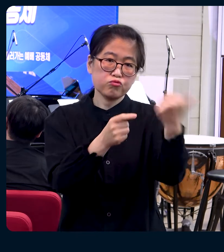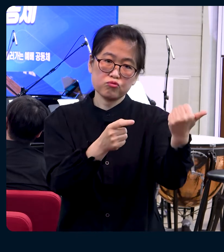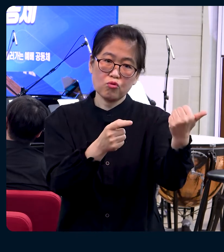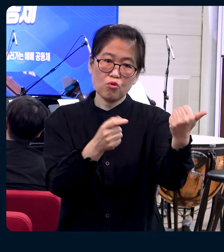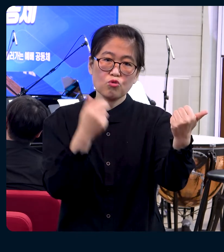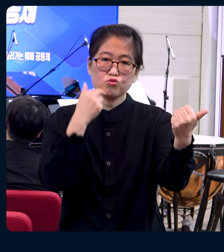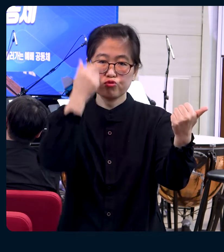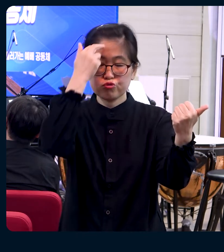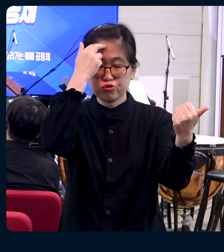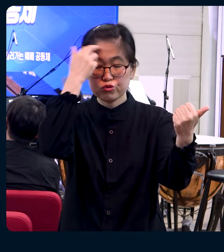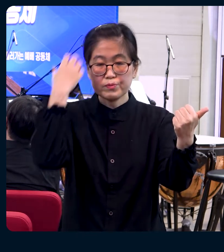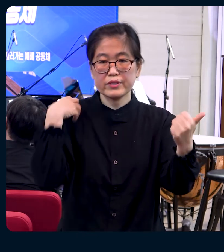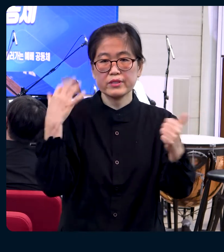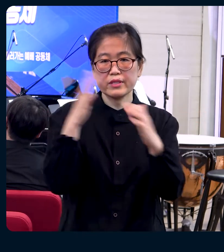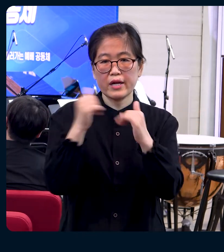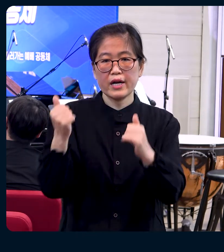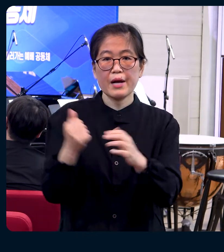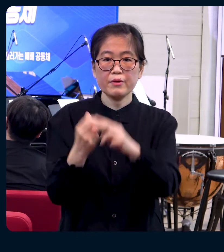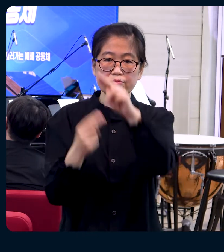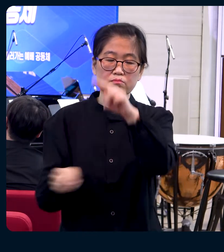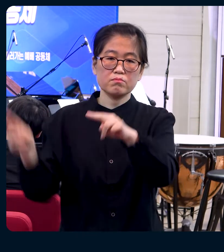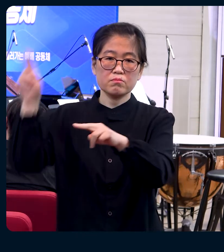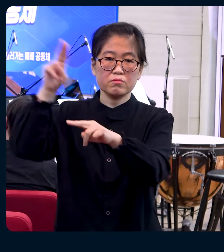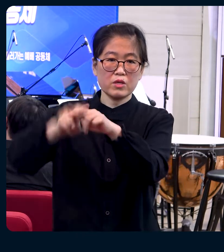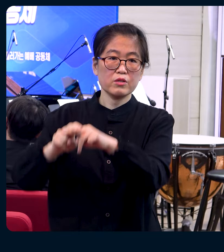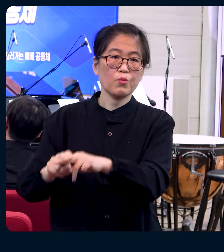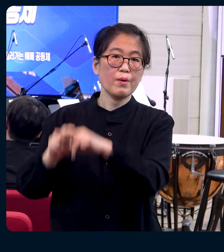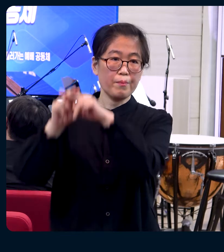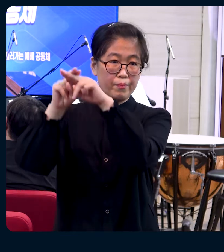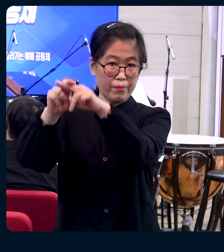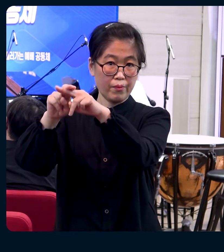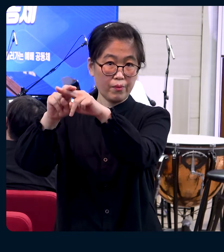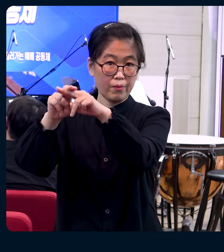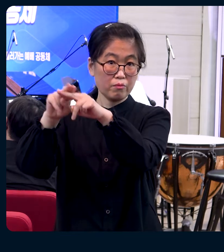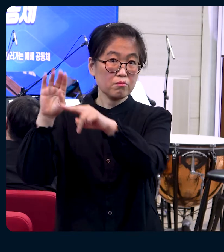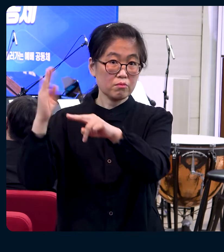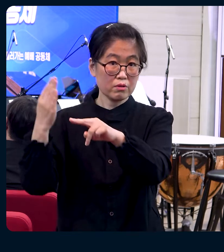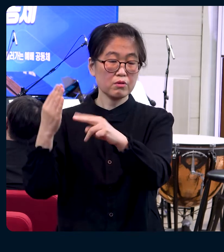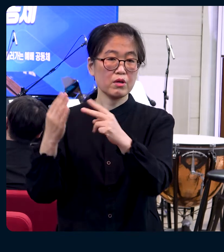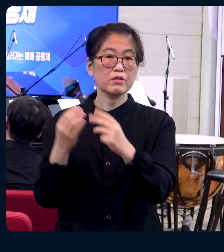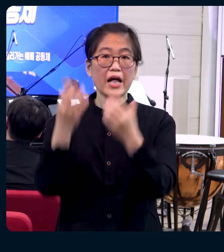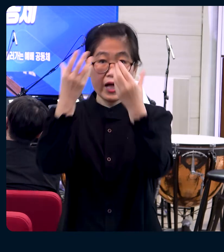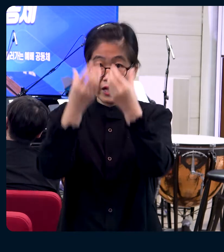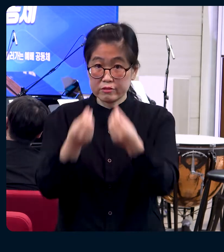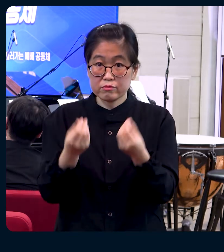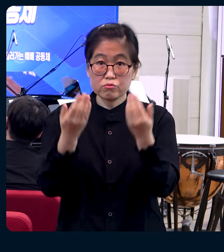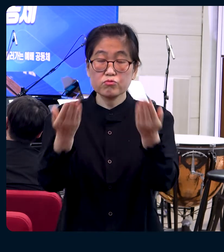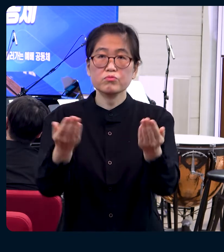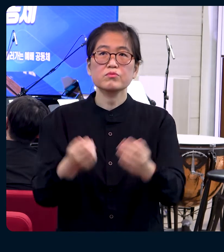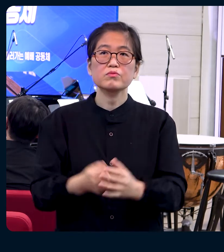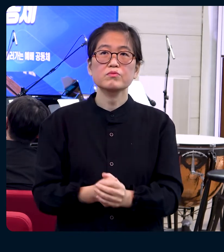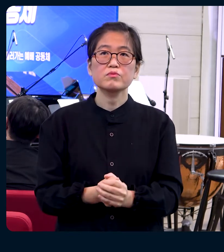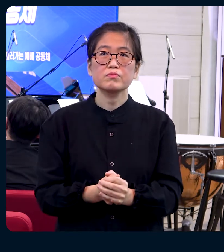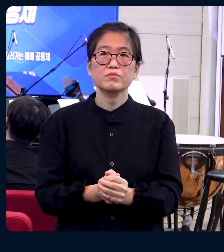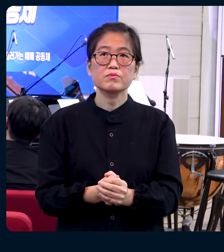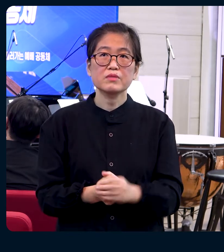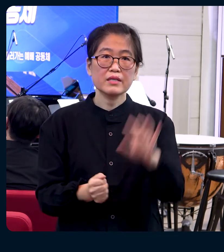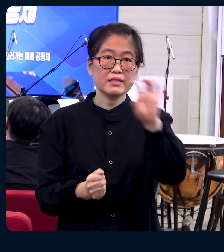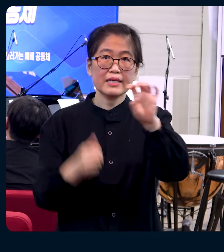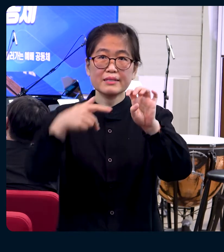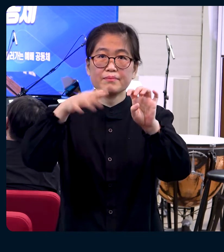것이고 술 맡은 관원장은 복직되어 이제 다시 돌아갈 것이라는 이런 해석입니다. 그